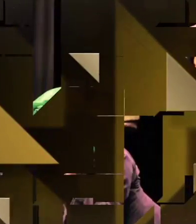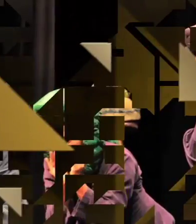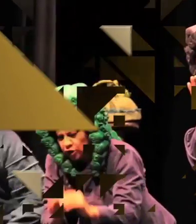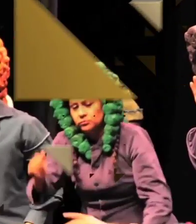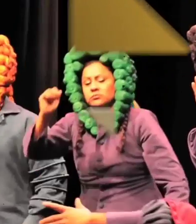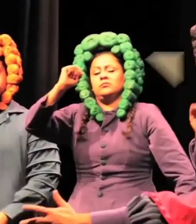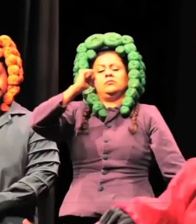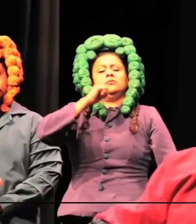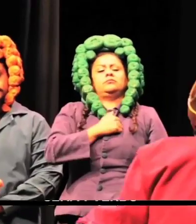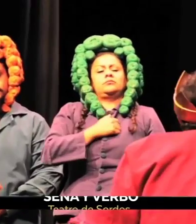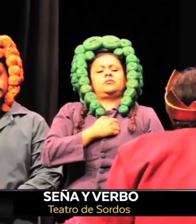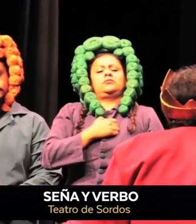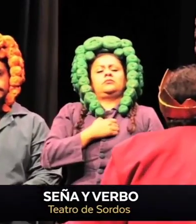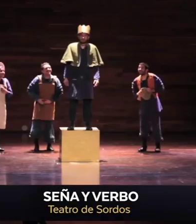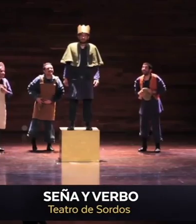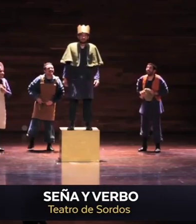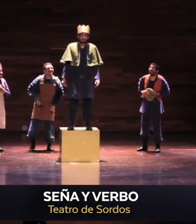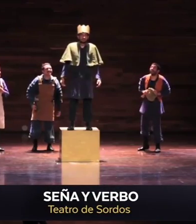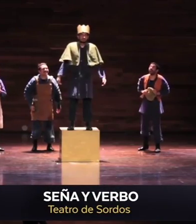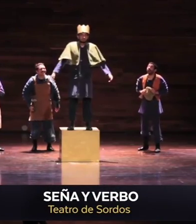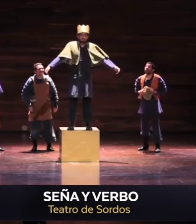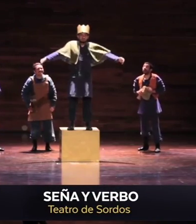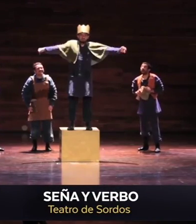Ceno y Verbo, Teatro de Sordos